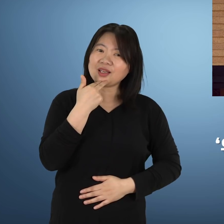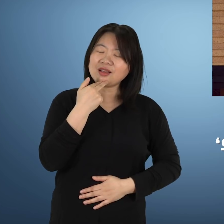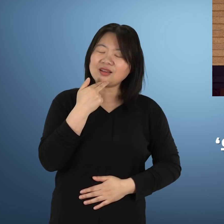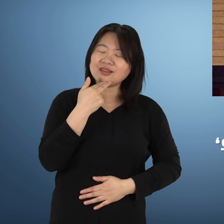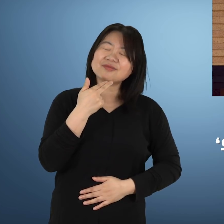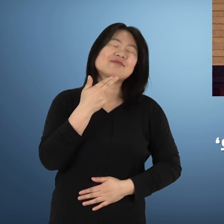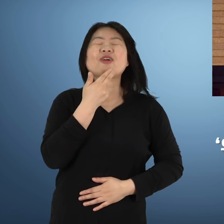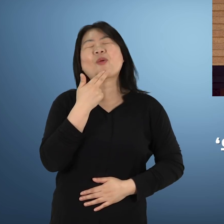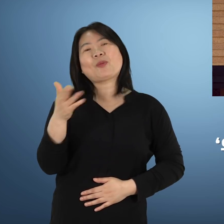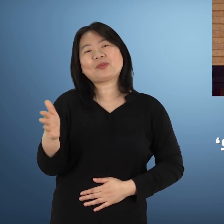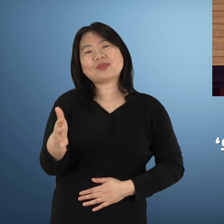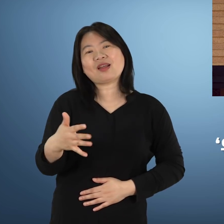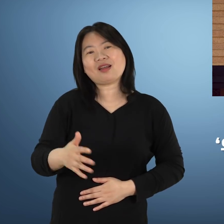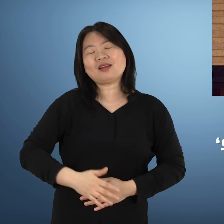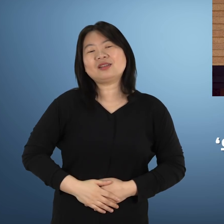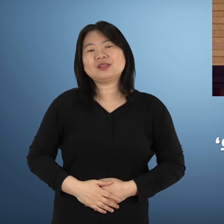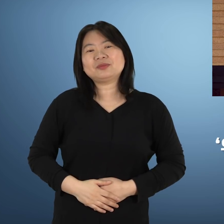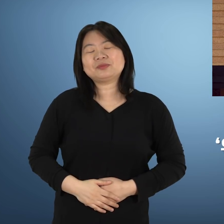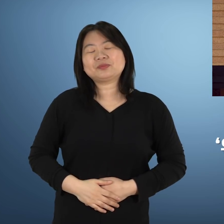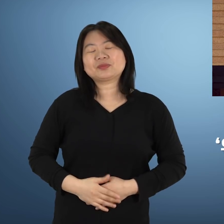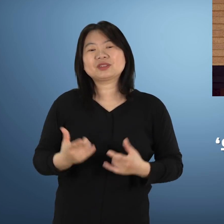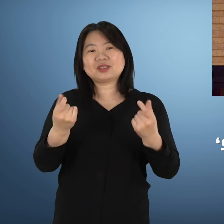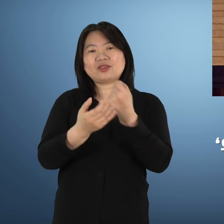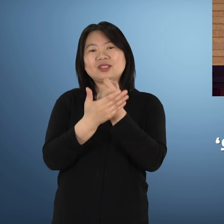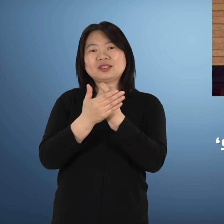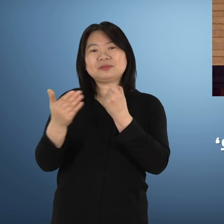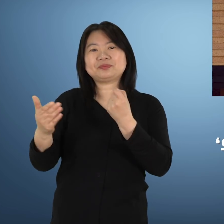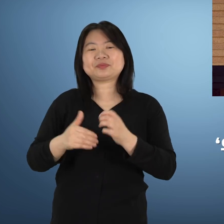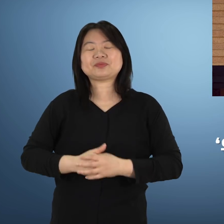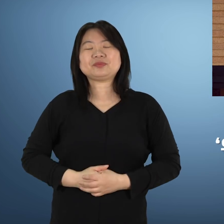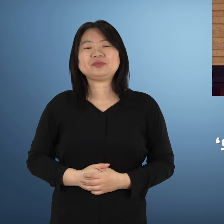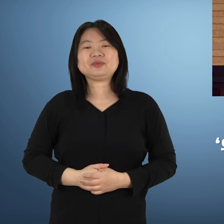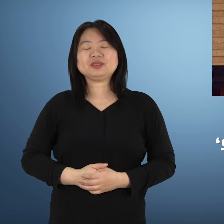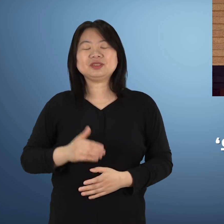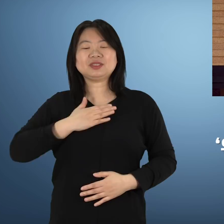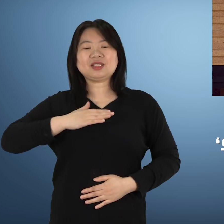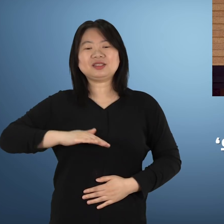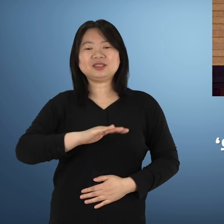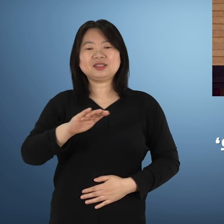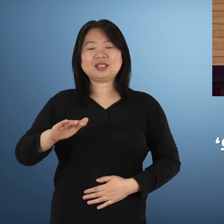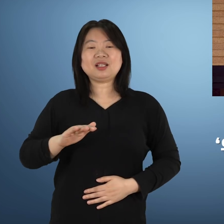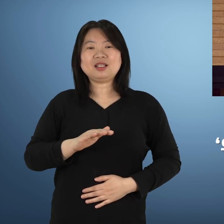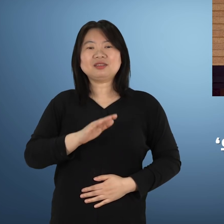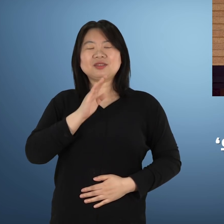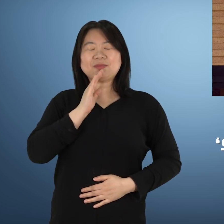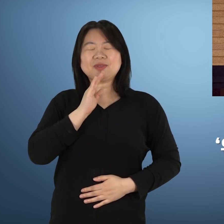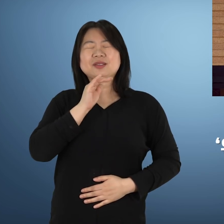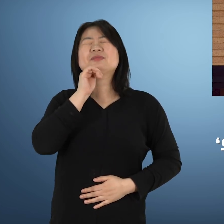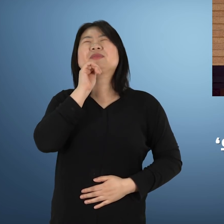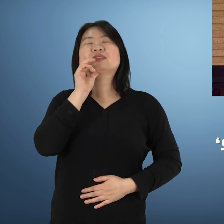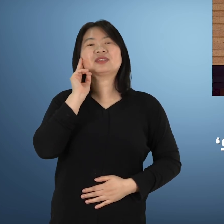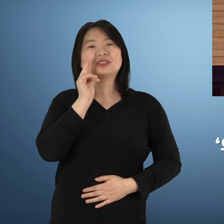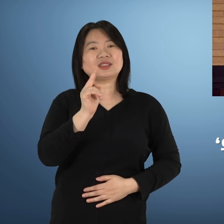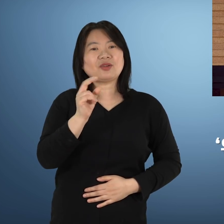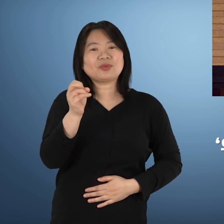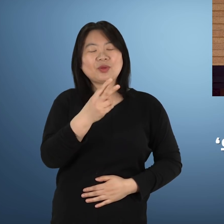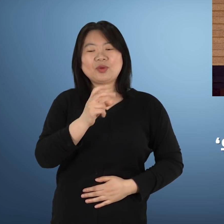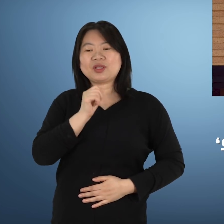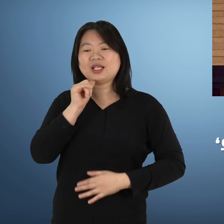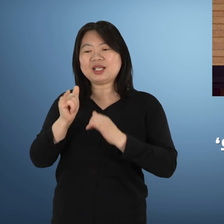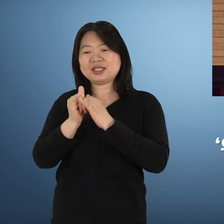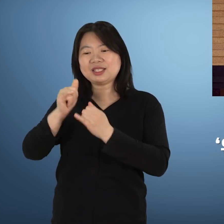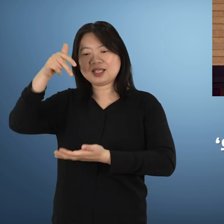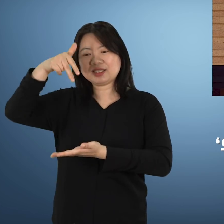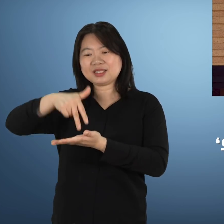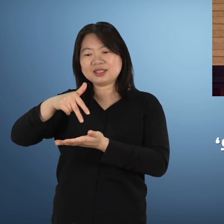없다. 없구나. 그래서 자기들이 얼마나 비천하며 가난한